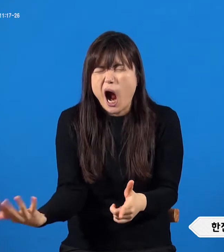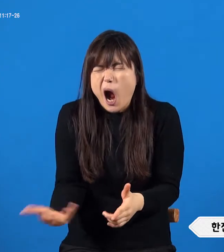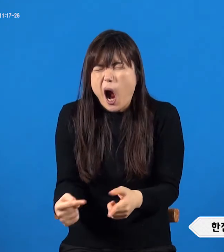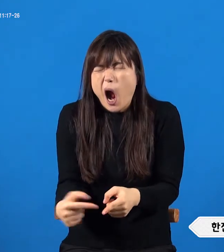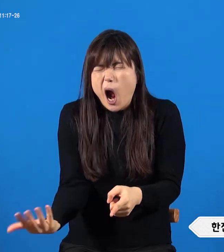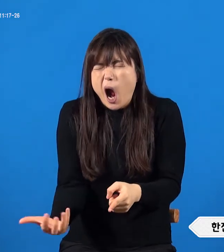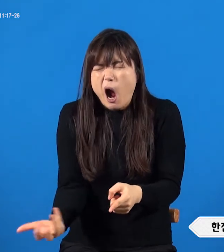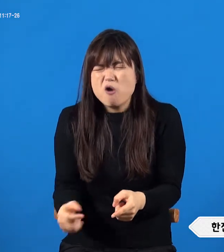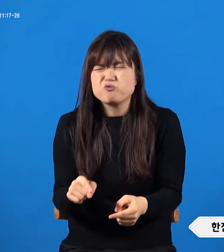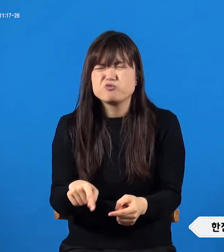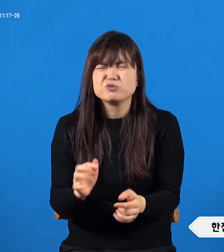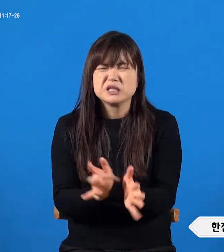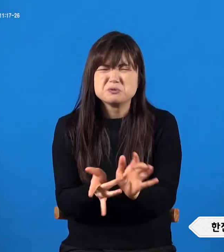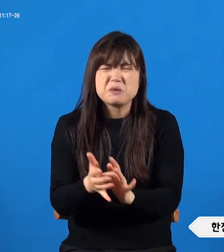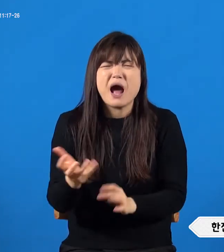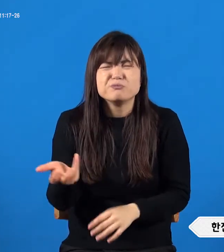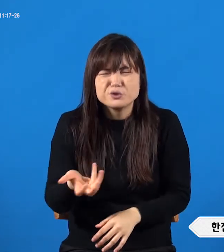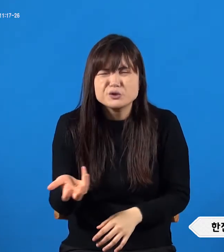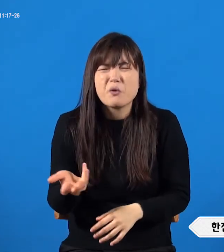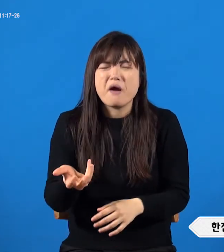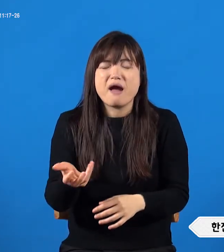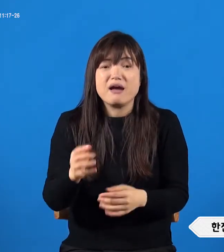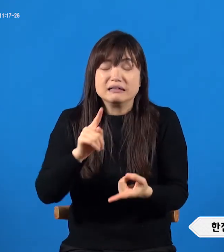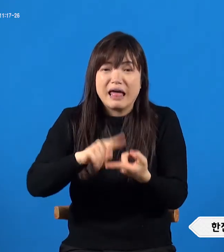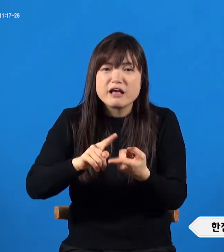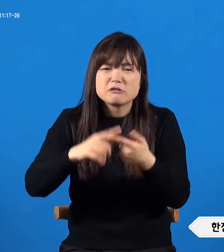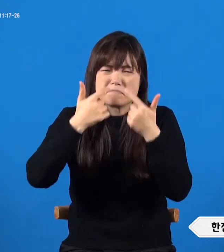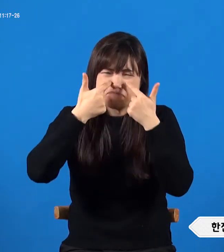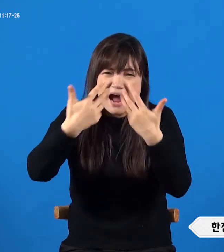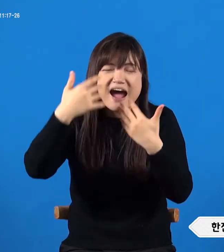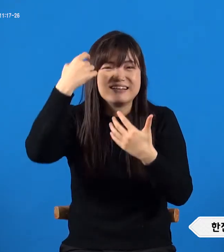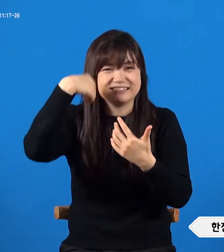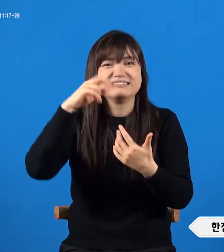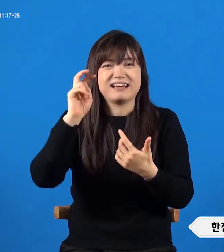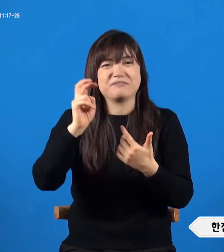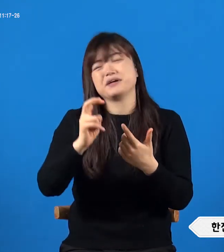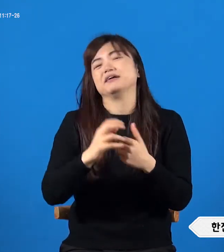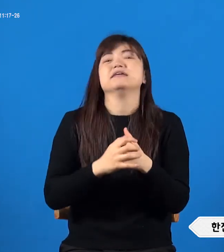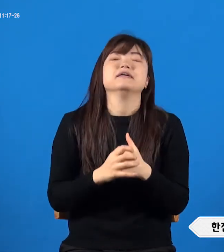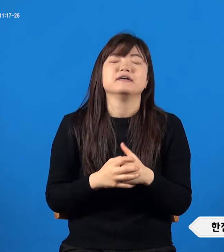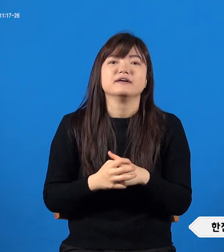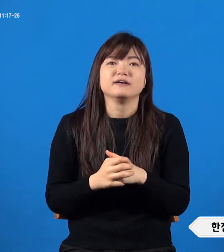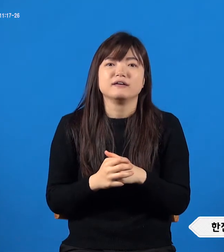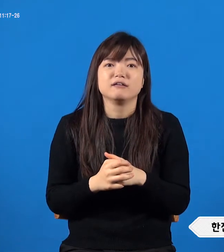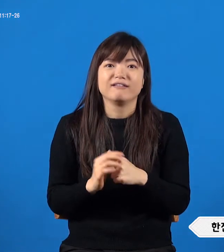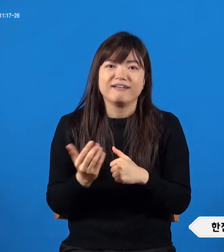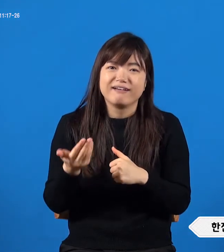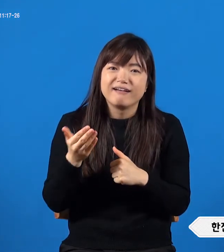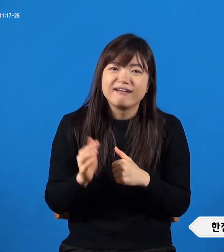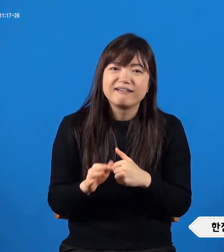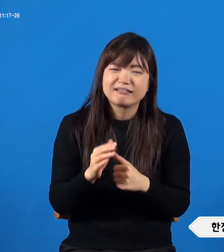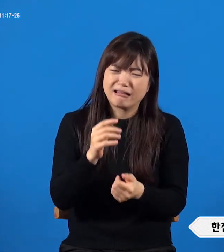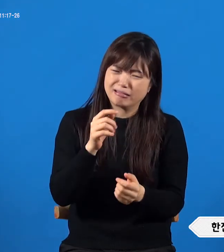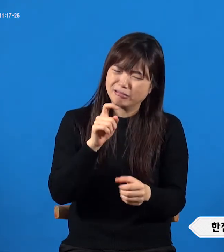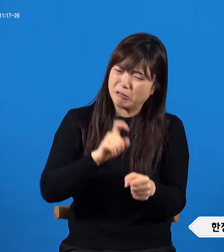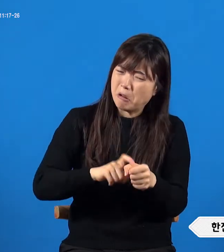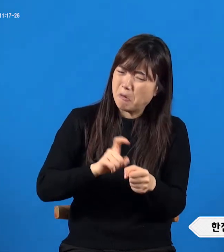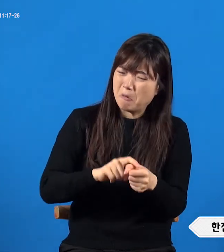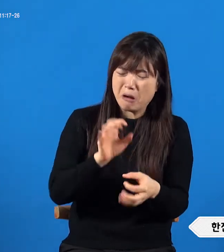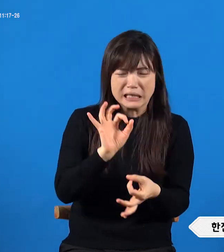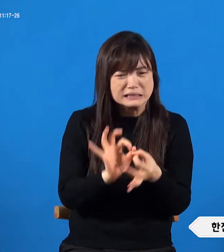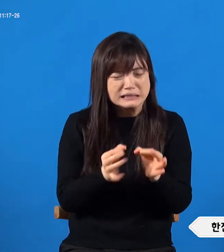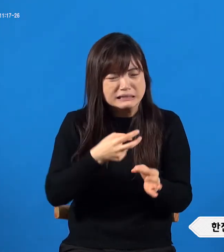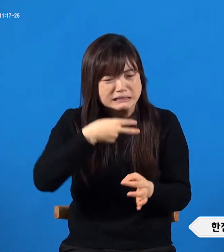찔러보면 정말 이렇게 아프셨을 거야. 고난이 금방 와닿지 않겠습니까? 그런데 떡과